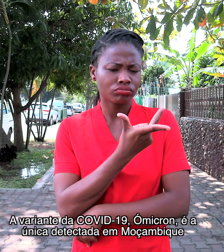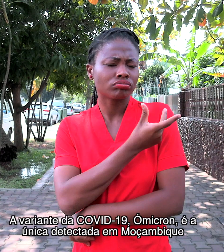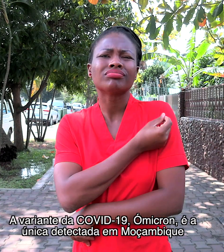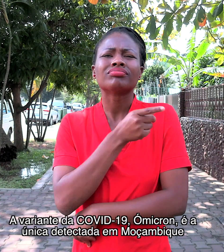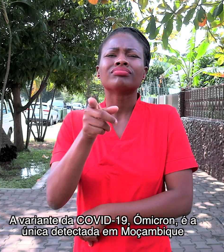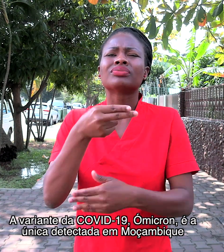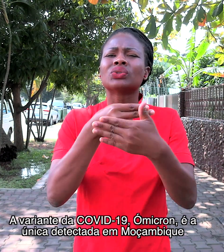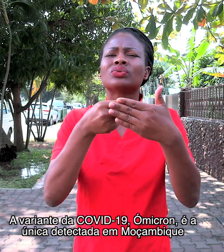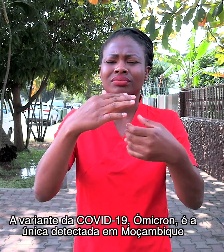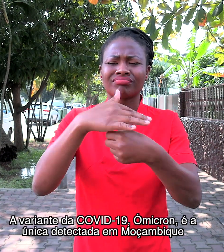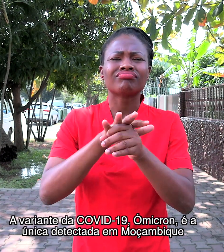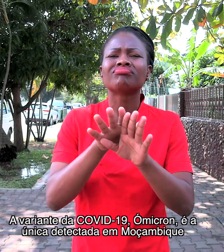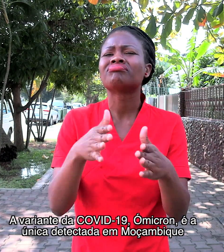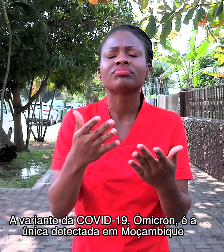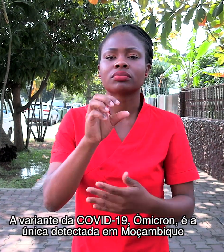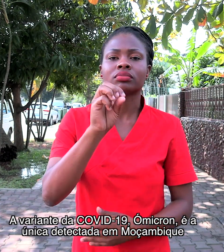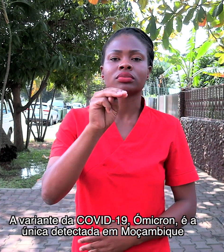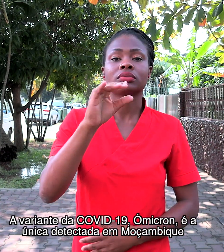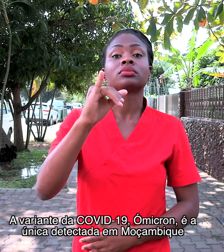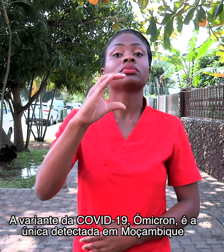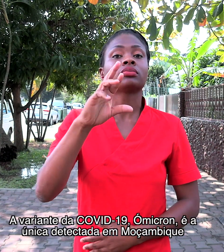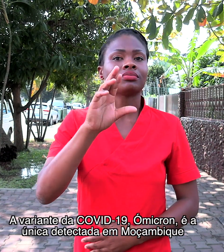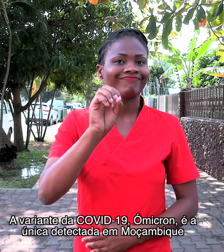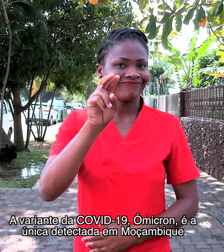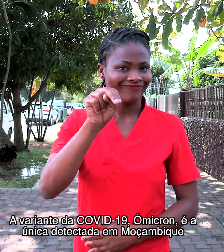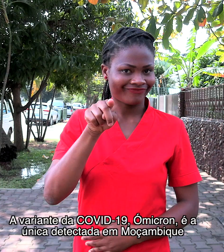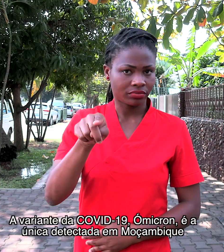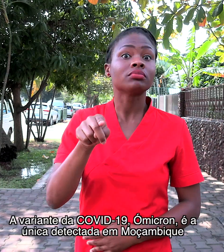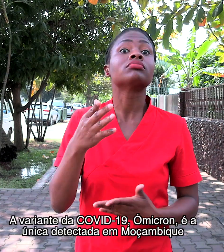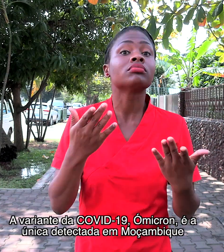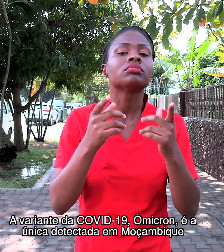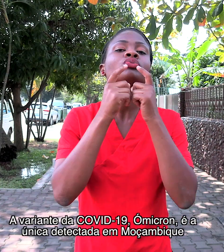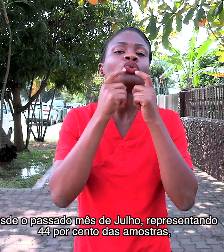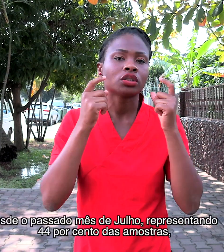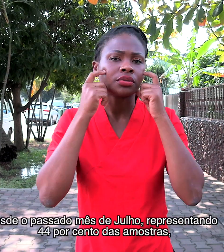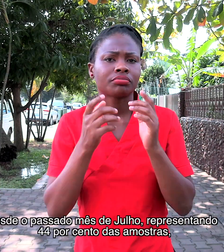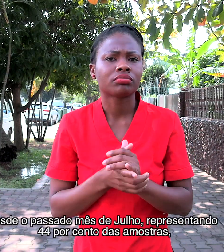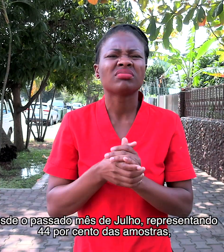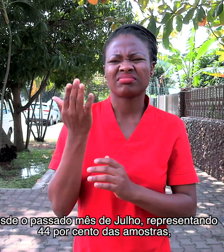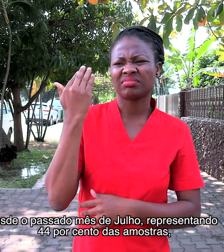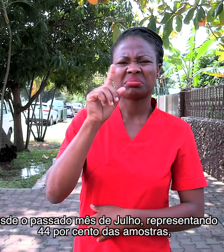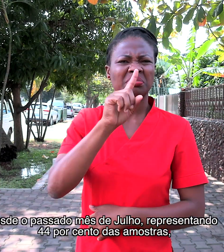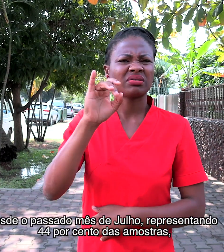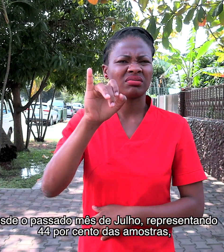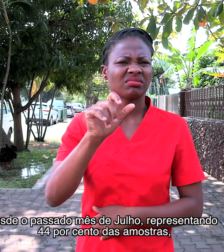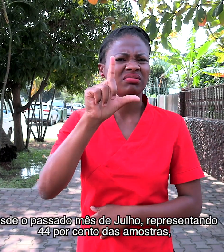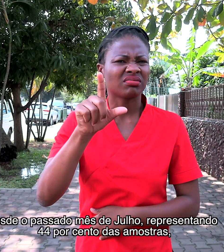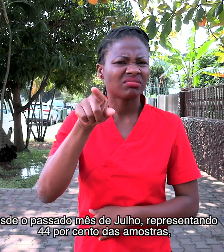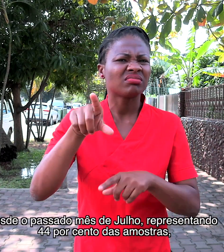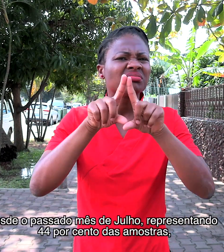A variante da Covid-19, Omicron, é a única detetada em Moçambique desde o passado mês de julho, representando 44